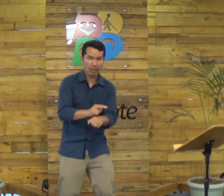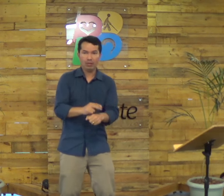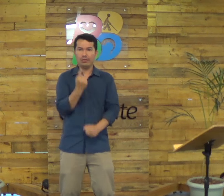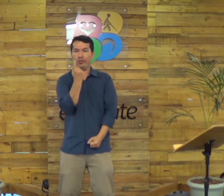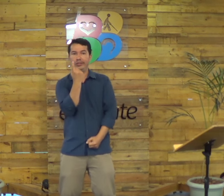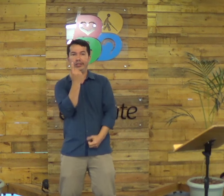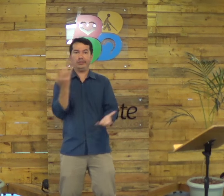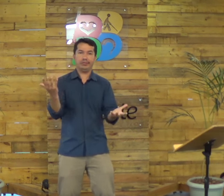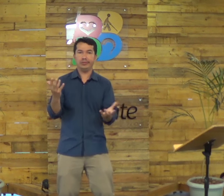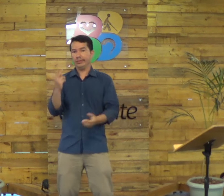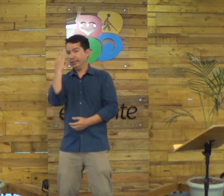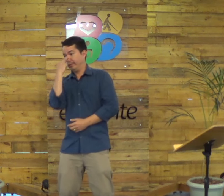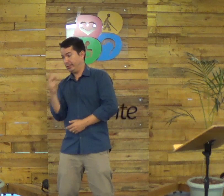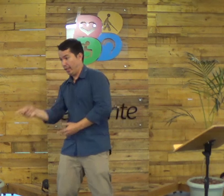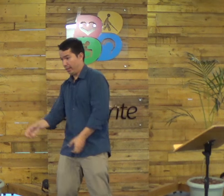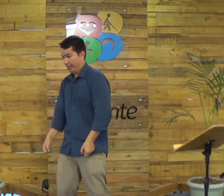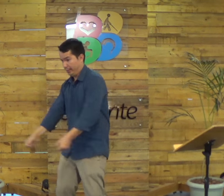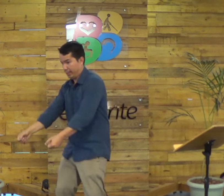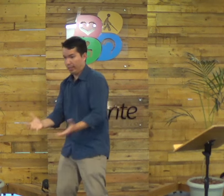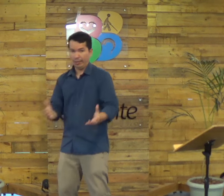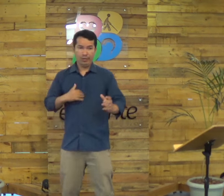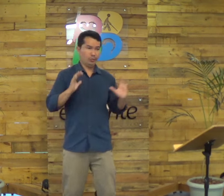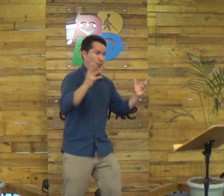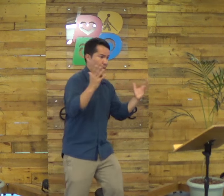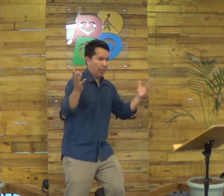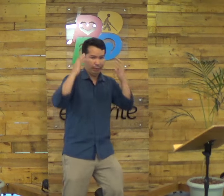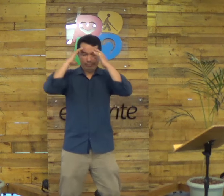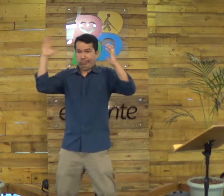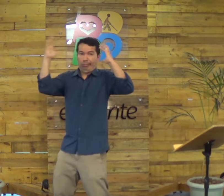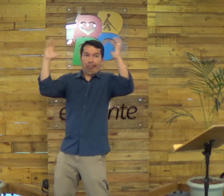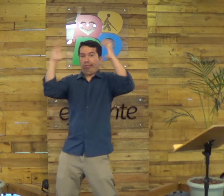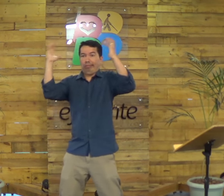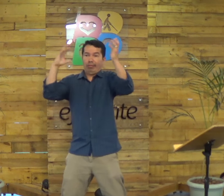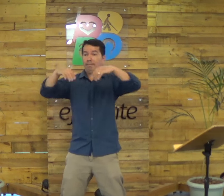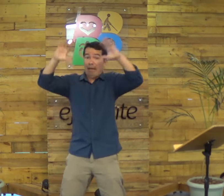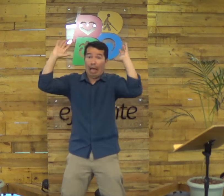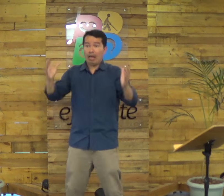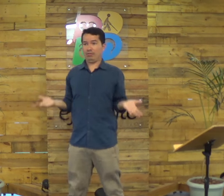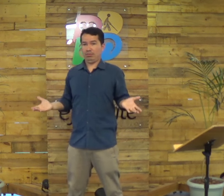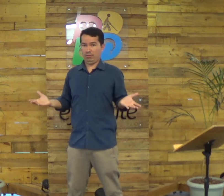agora uma nova filha, uma outra filha, e, não sei, né, é muito difícil pra mim,